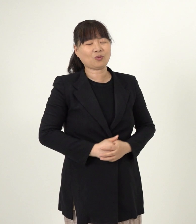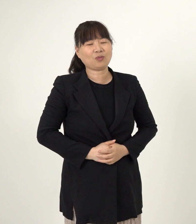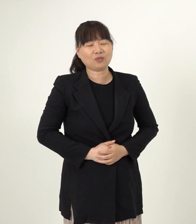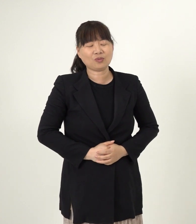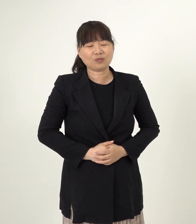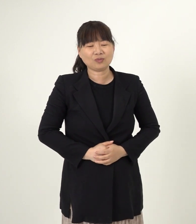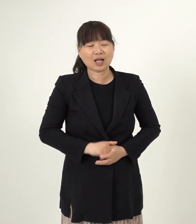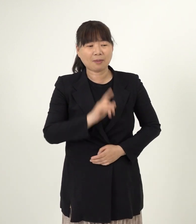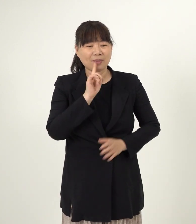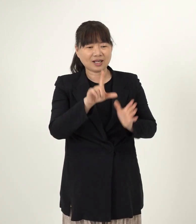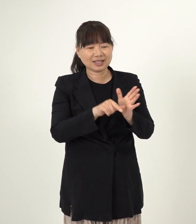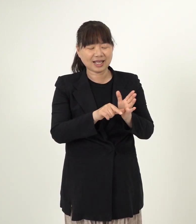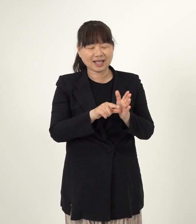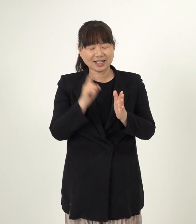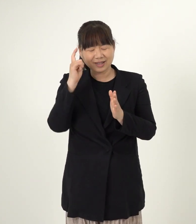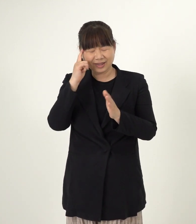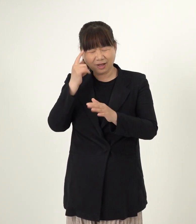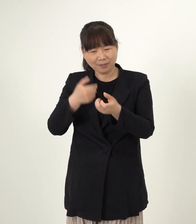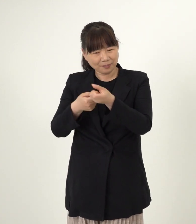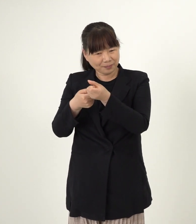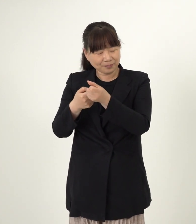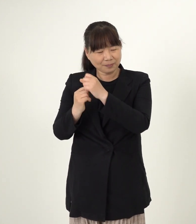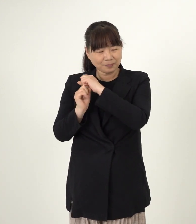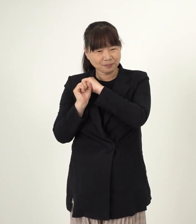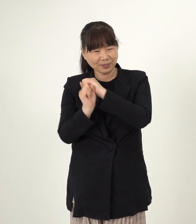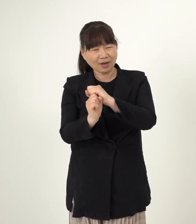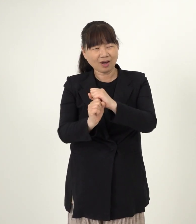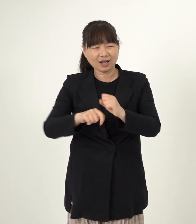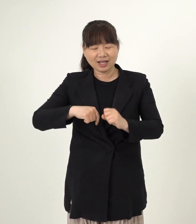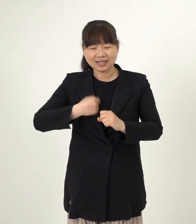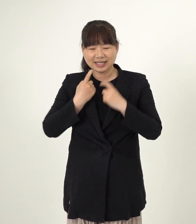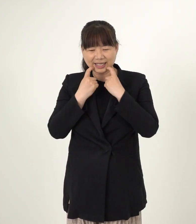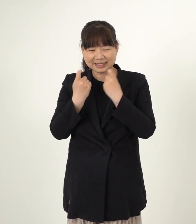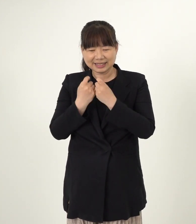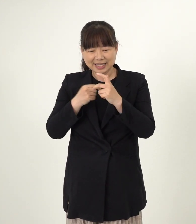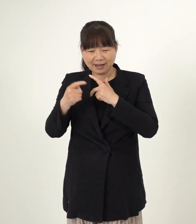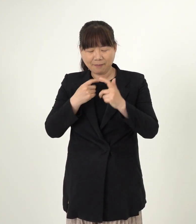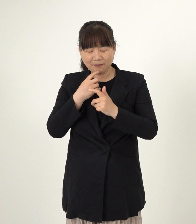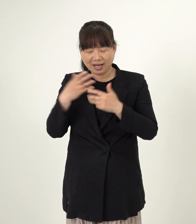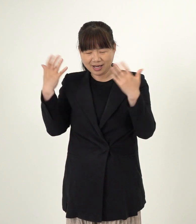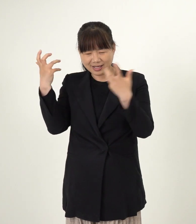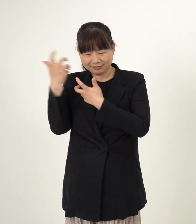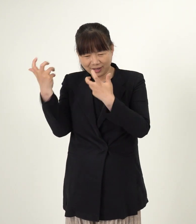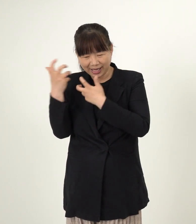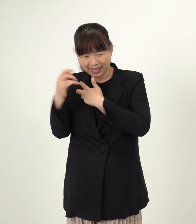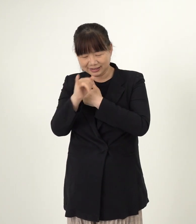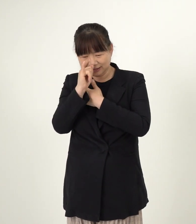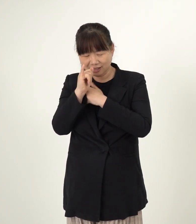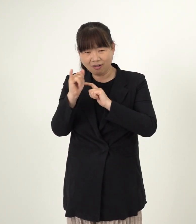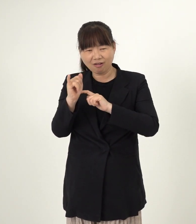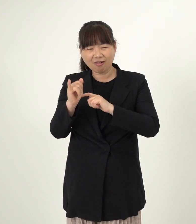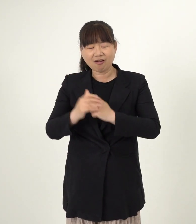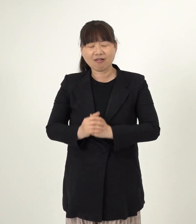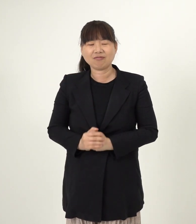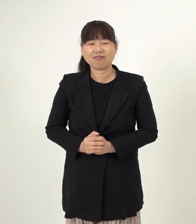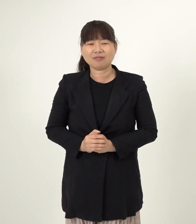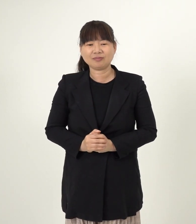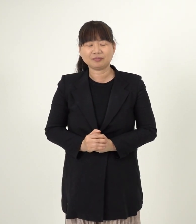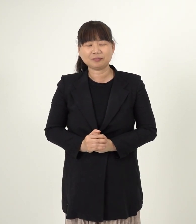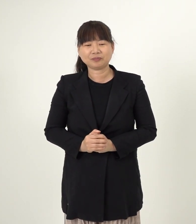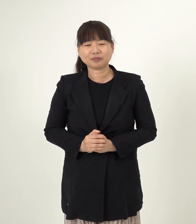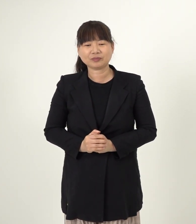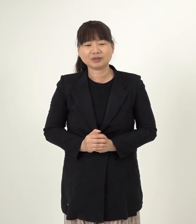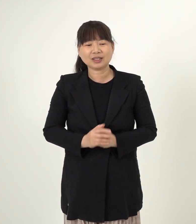조부러운 편견과 자기 이해에 매달린 인간들은 이 세상의 광기의 옷을